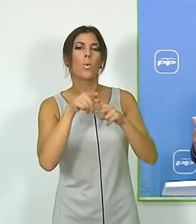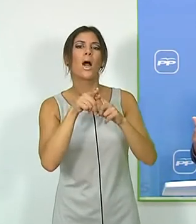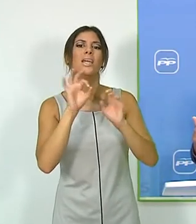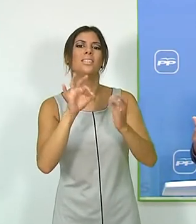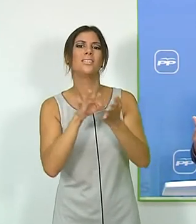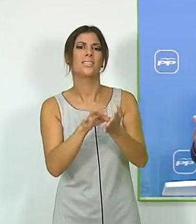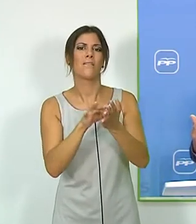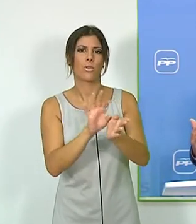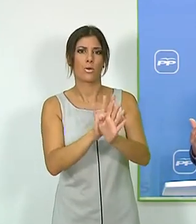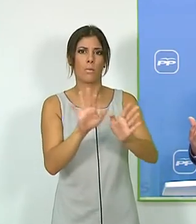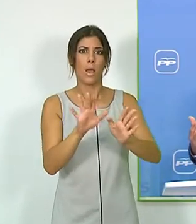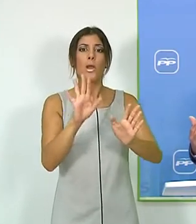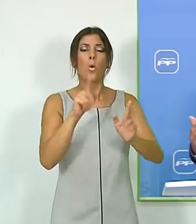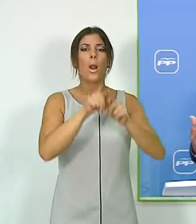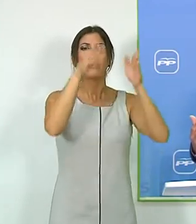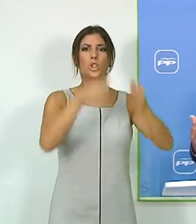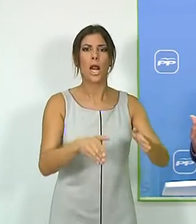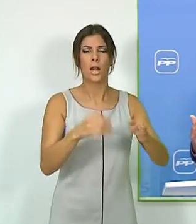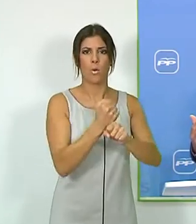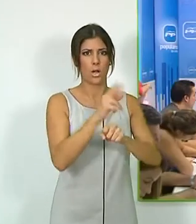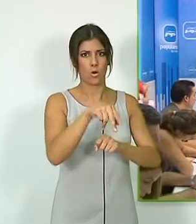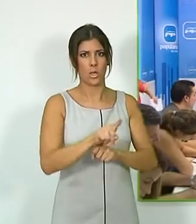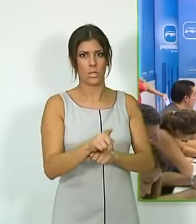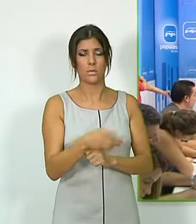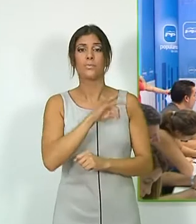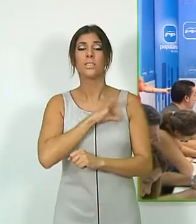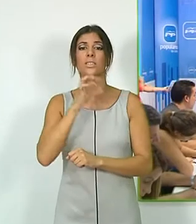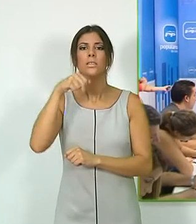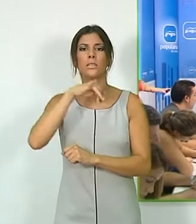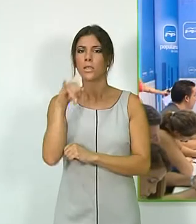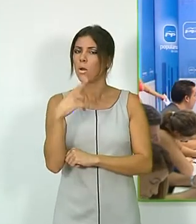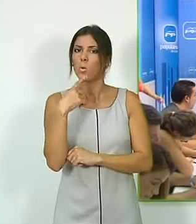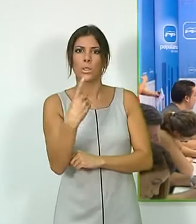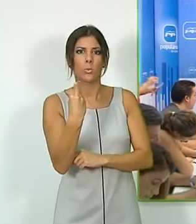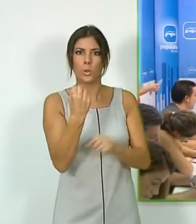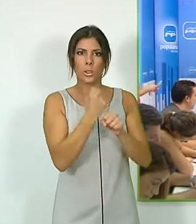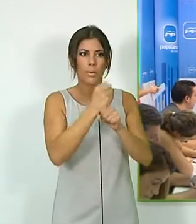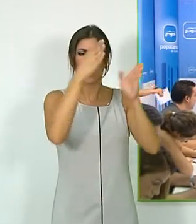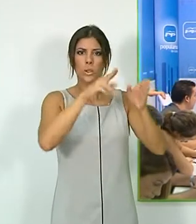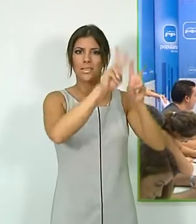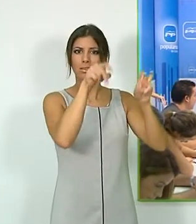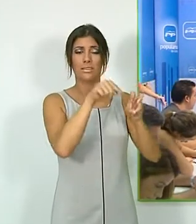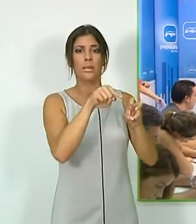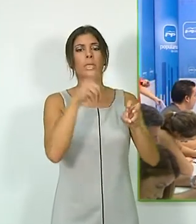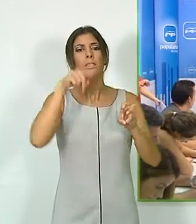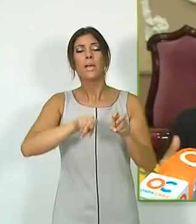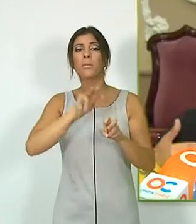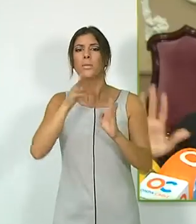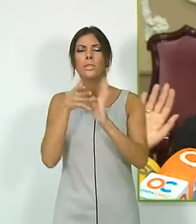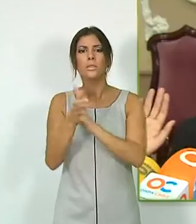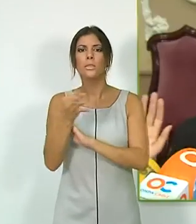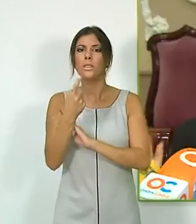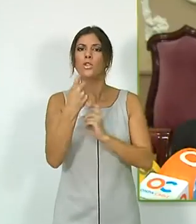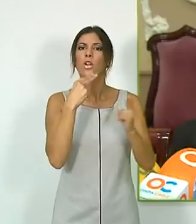de servicios, nunca contratándole como personal laboral. Sanz manifiesta que cuesta mucho trabajo explicar este tipo de privilegios. Según